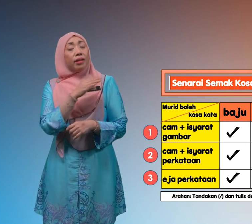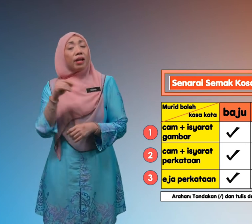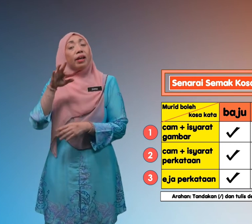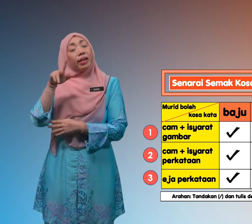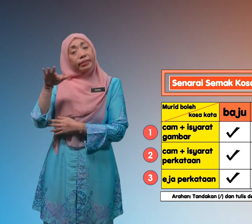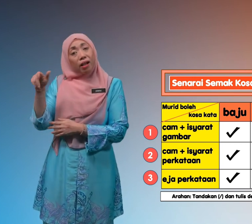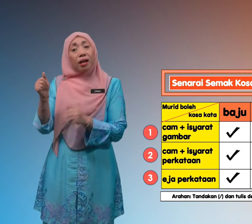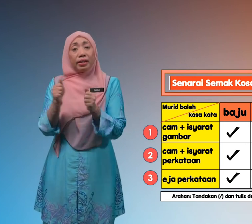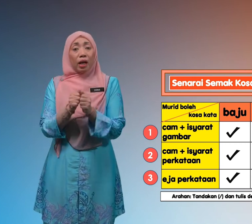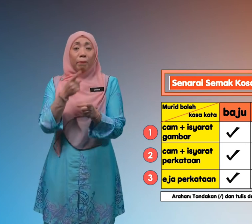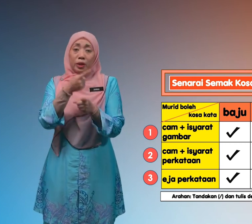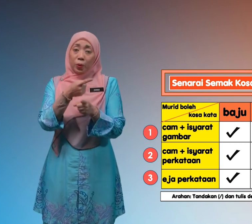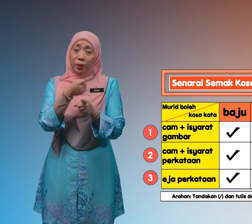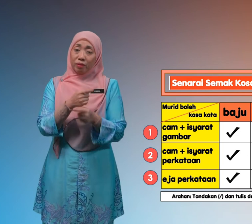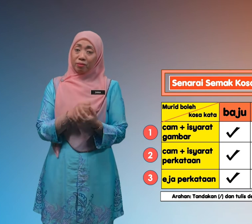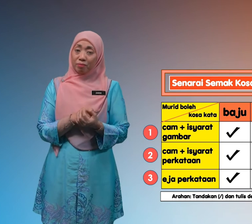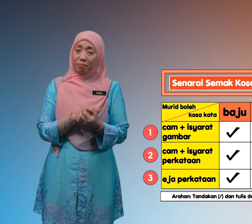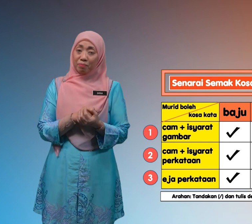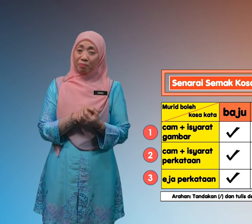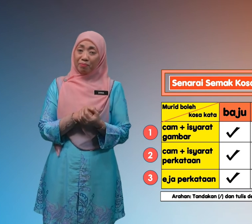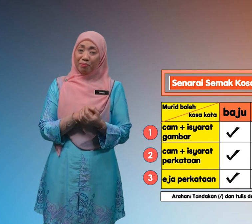dan eja dengan betul.